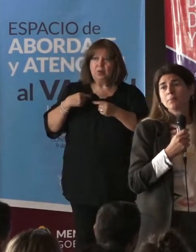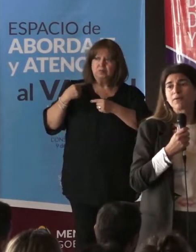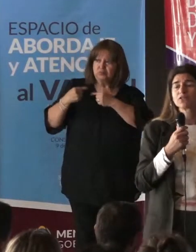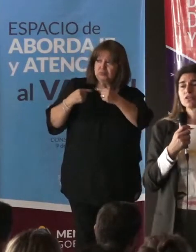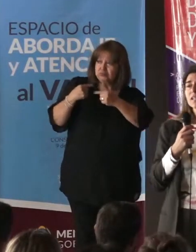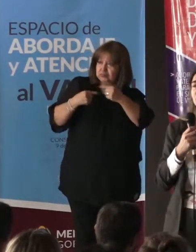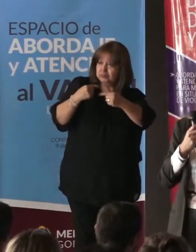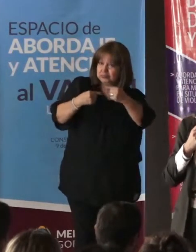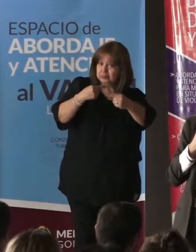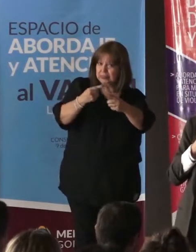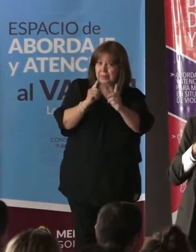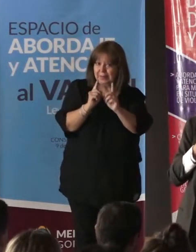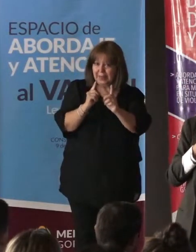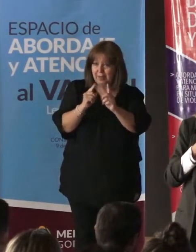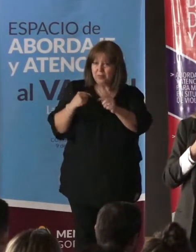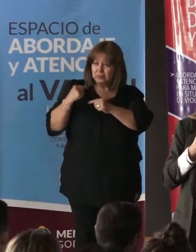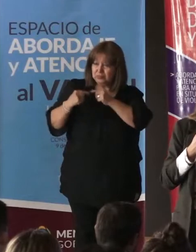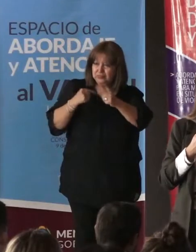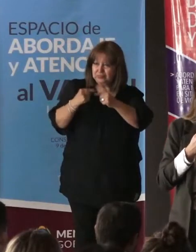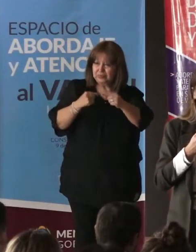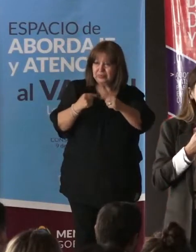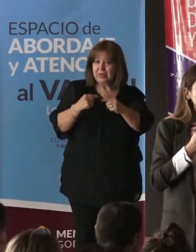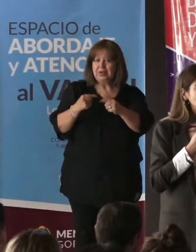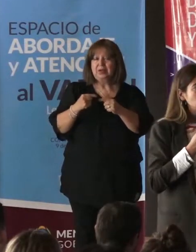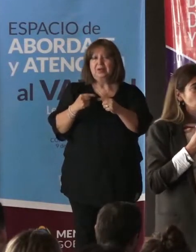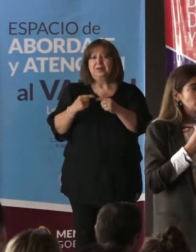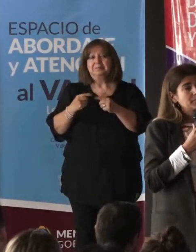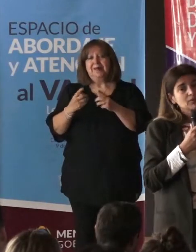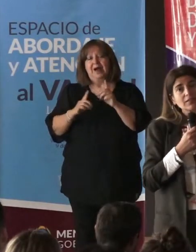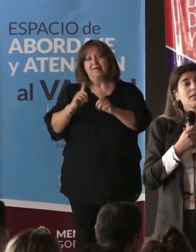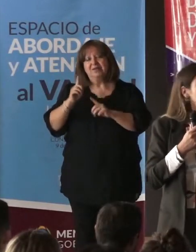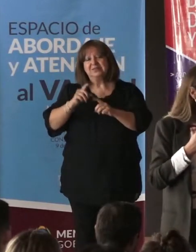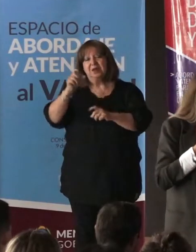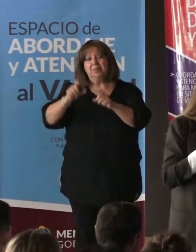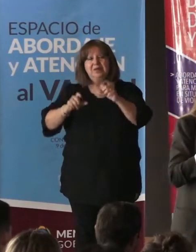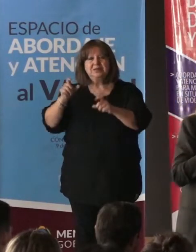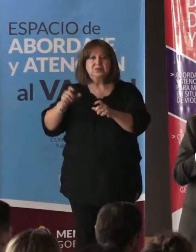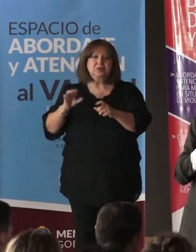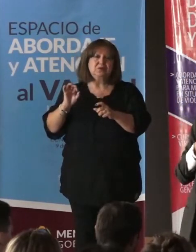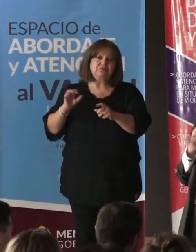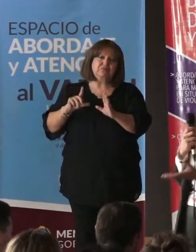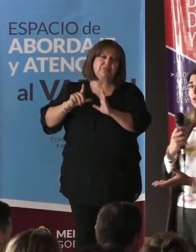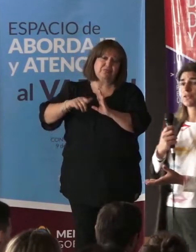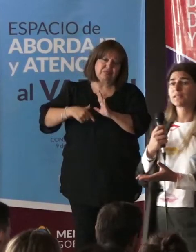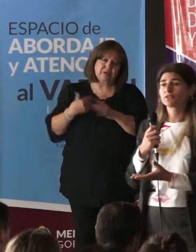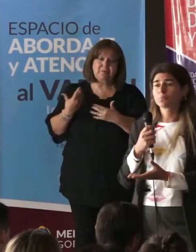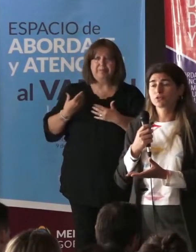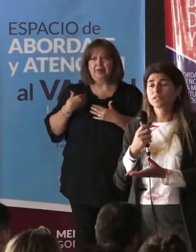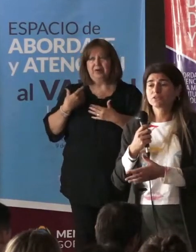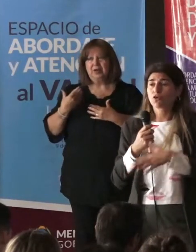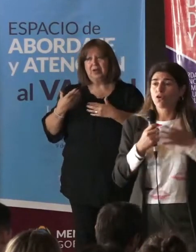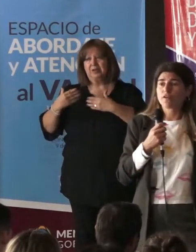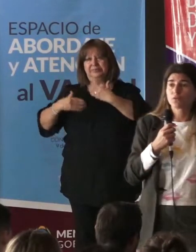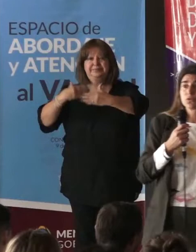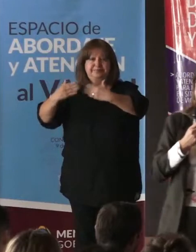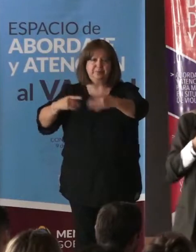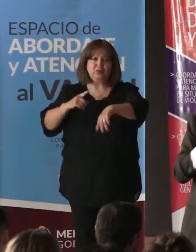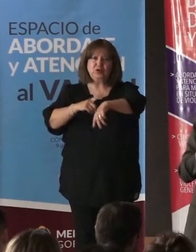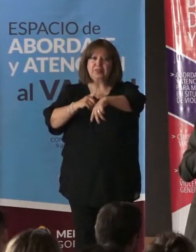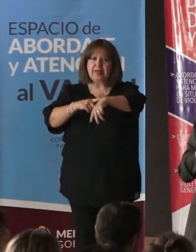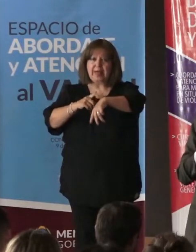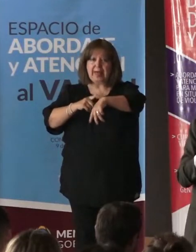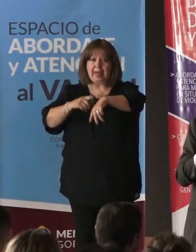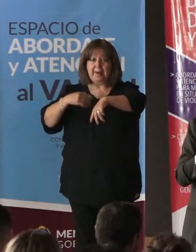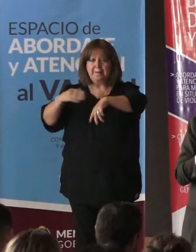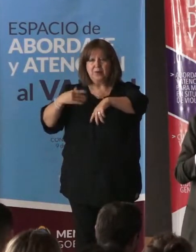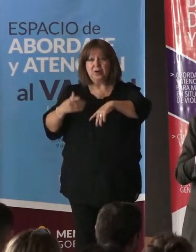procesos, poder sostener la judicialización de las personas. Entonces muchas personas sabemos que no denuncian porque no pueden sostener estos procesos, o denuncian y